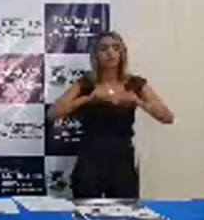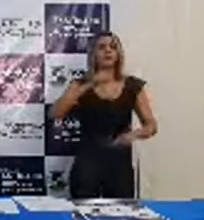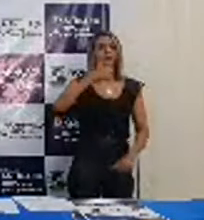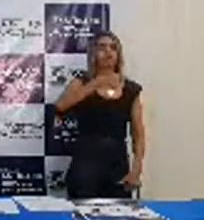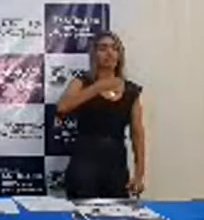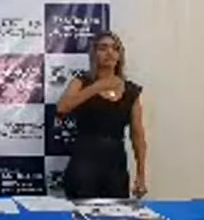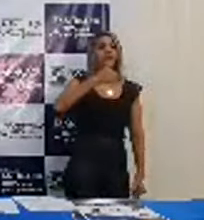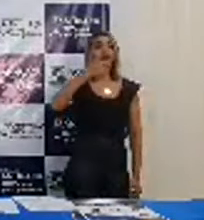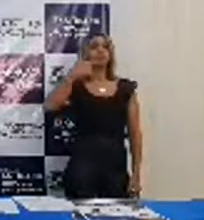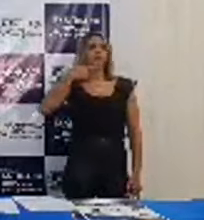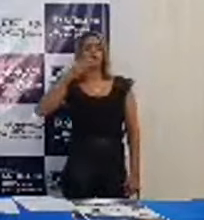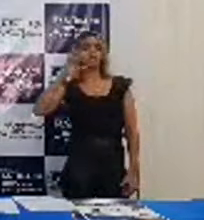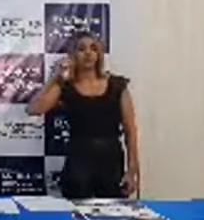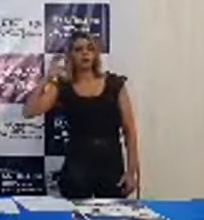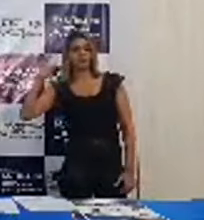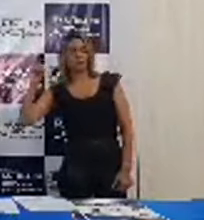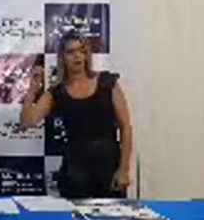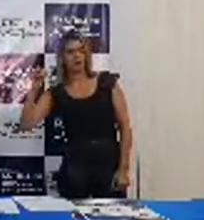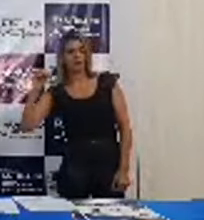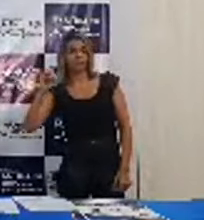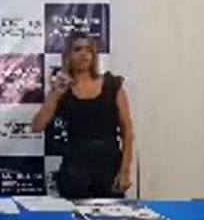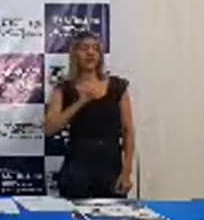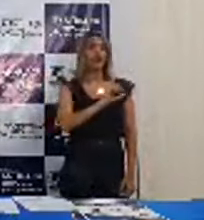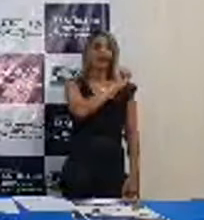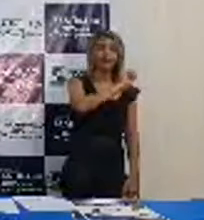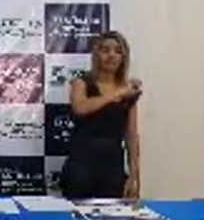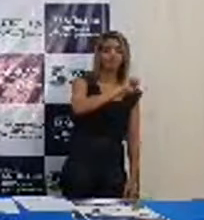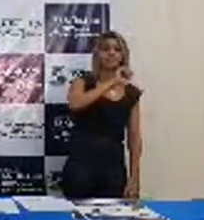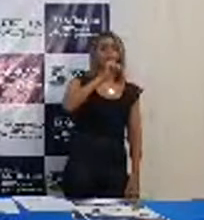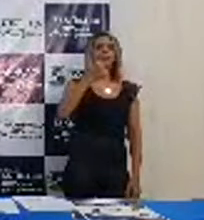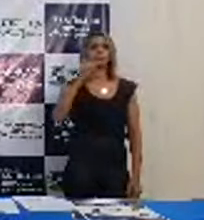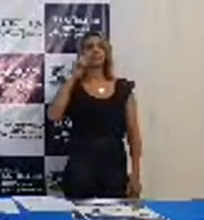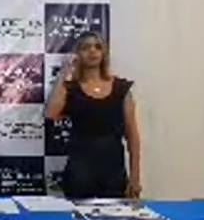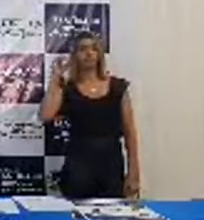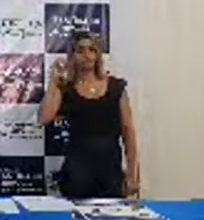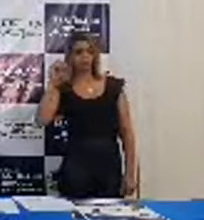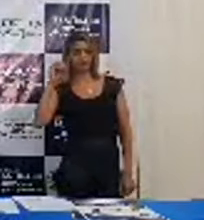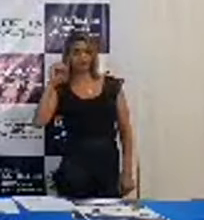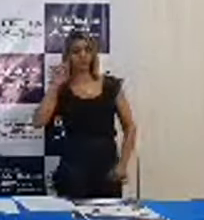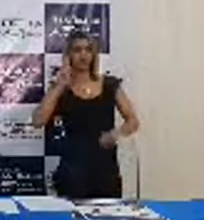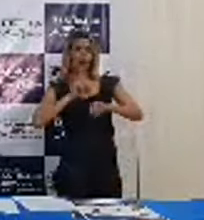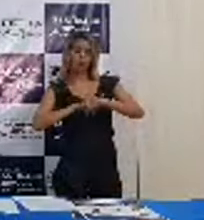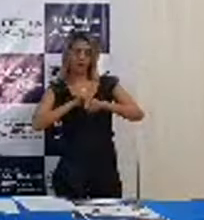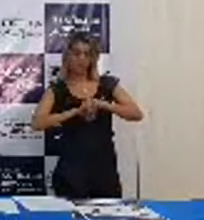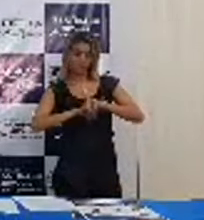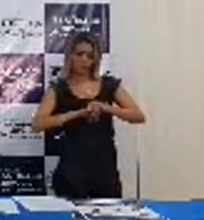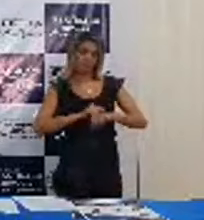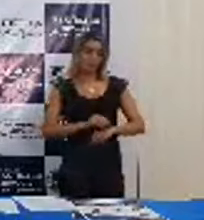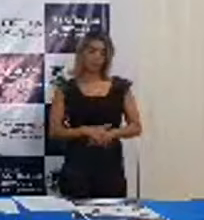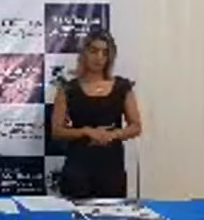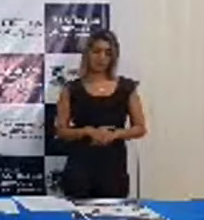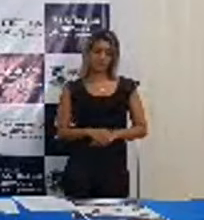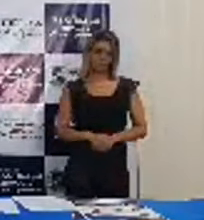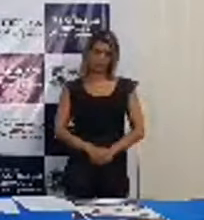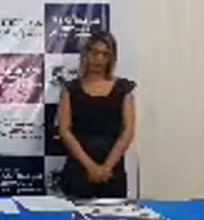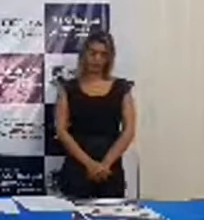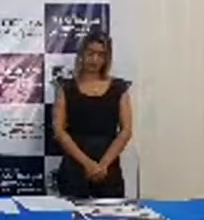18. Num futuro momento, eu quero ter a par essa proposta de mudança. No momento, eu não tenho ela em